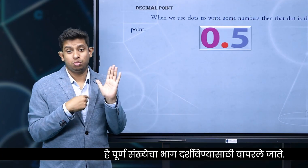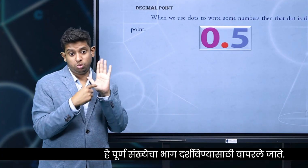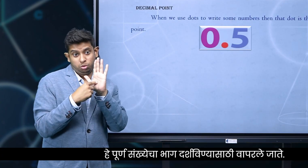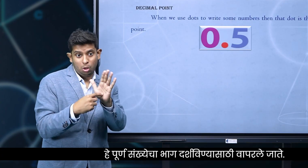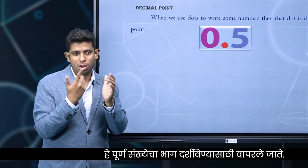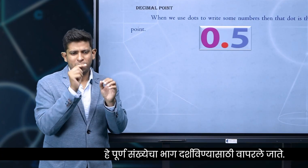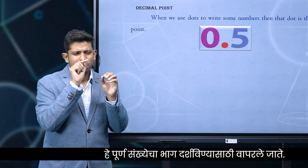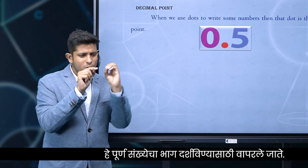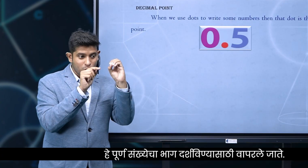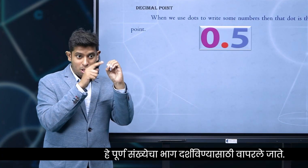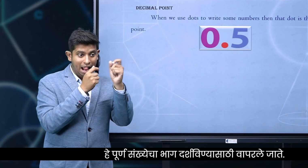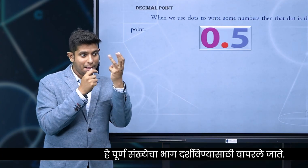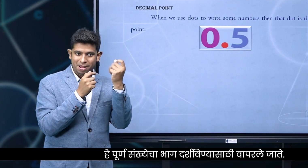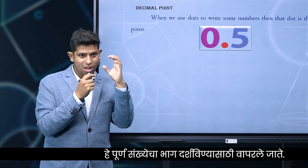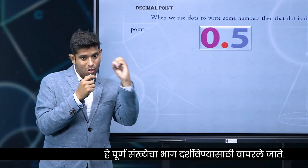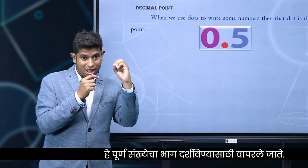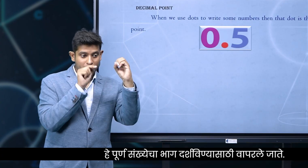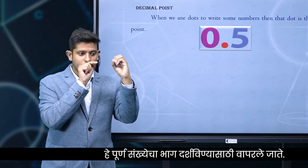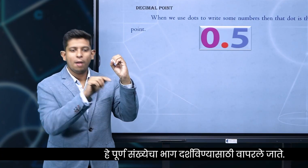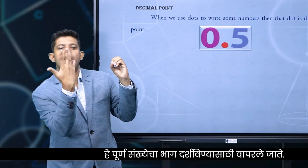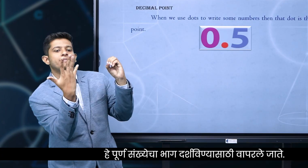हे पूर्ण संख्येचा भाग दर्शवण्यासाठी वापरले जाते.